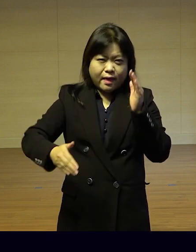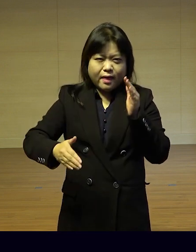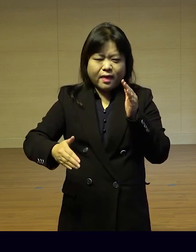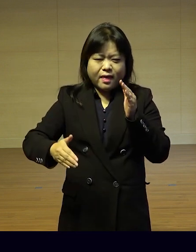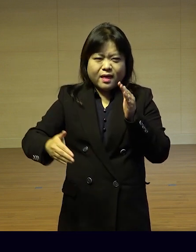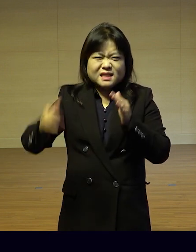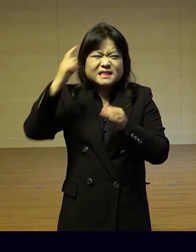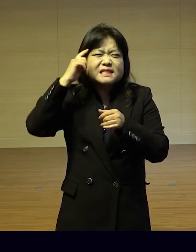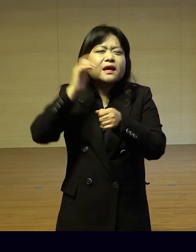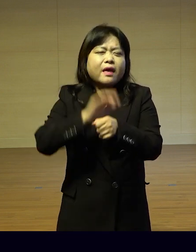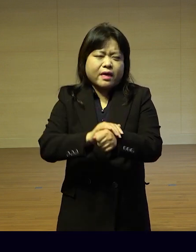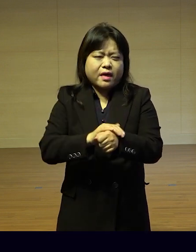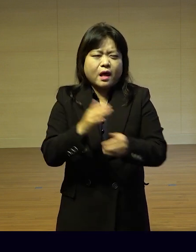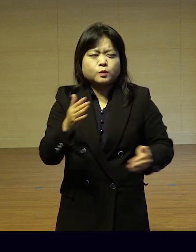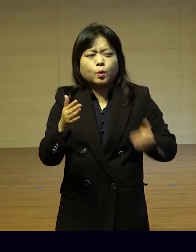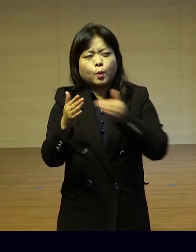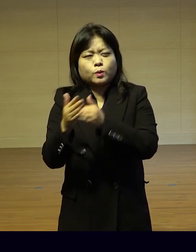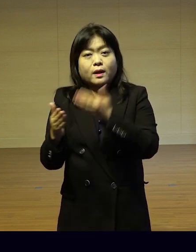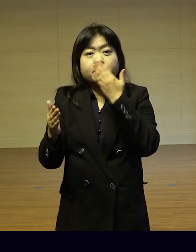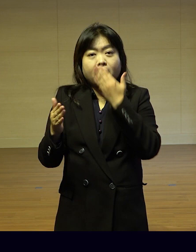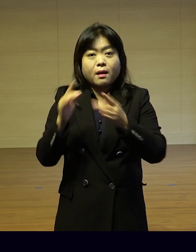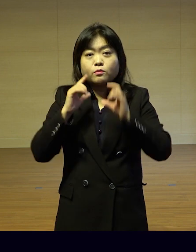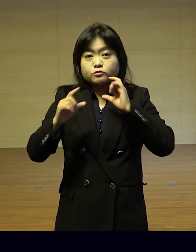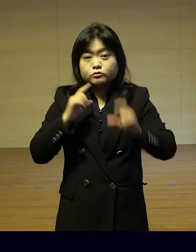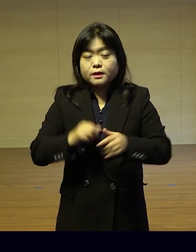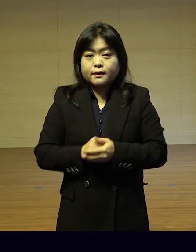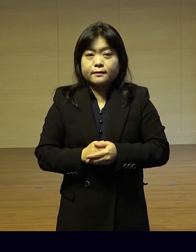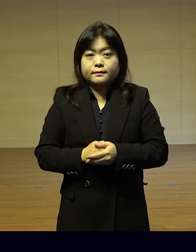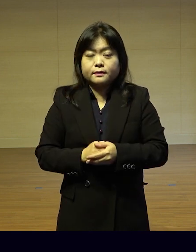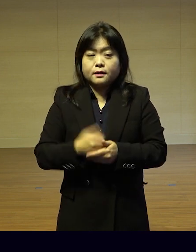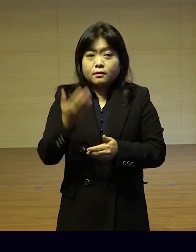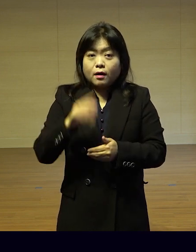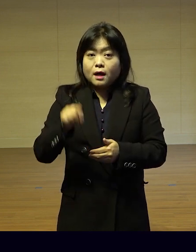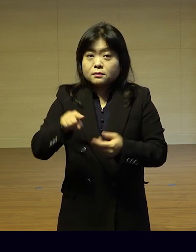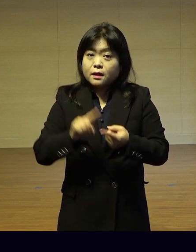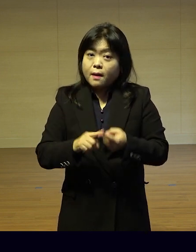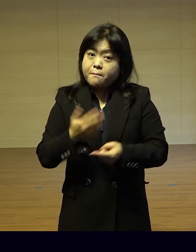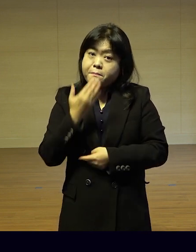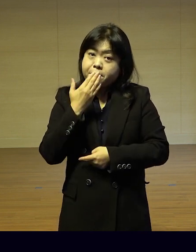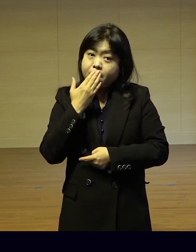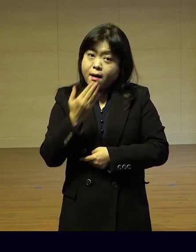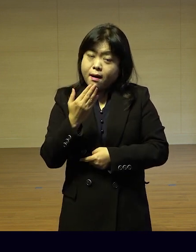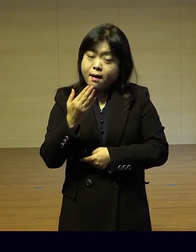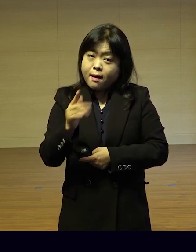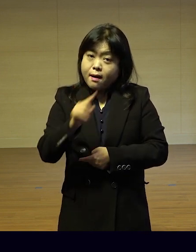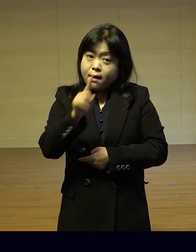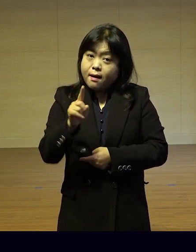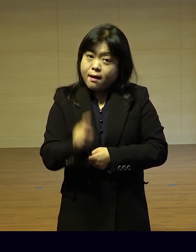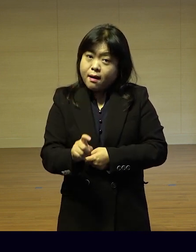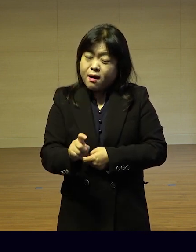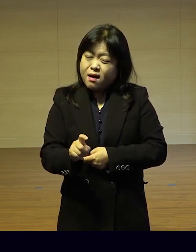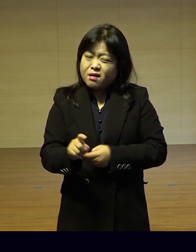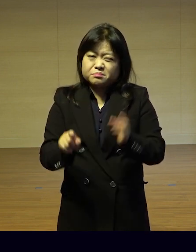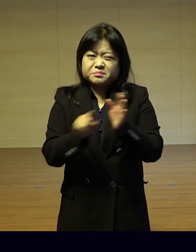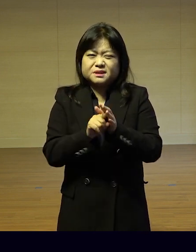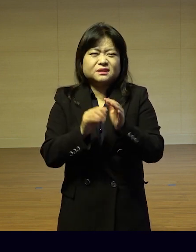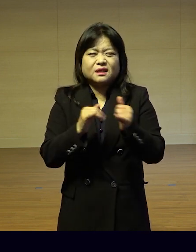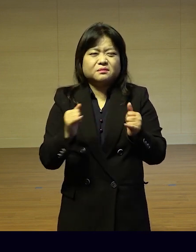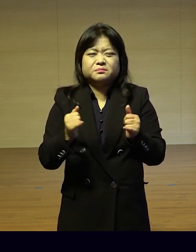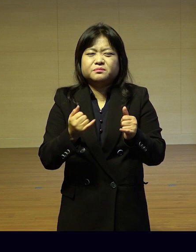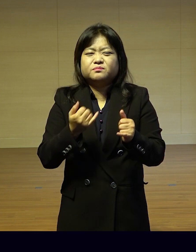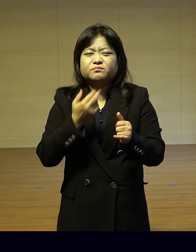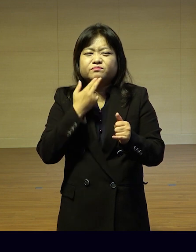있다고 그렇게 주장을 하고 있습니다. 그러나 그것이 가능하다고 실제로 믿고 있는 사람은